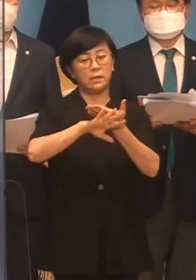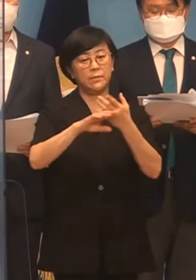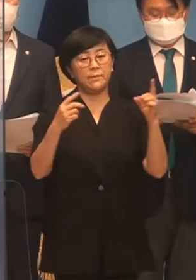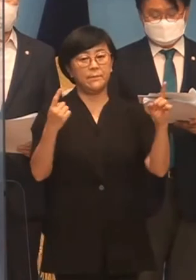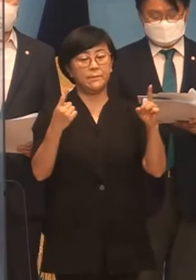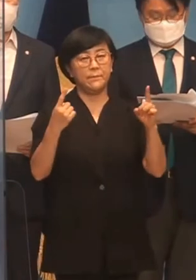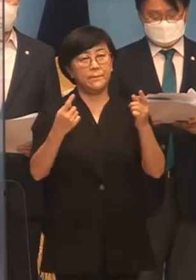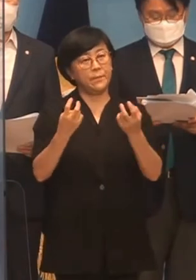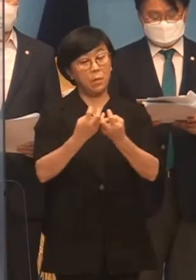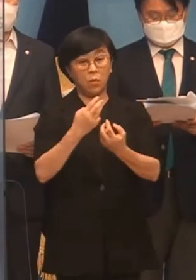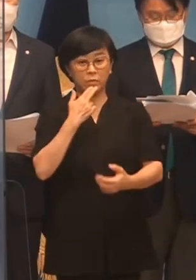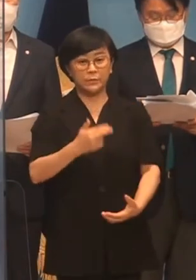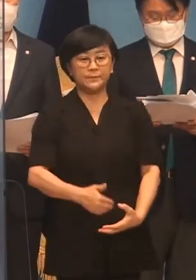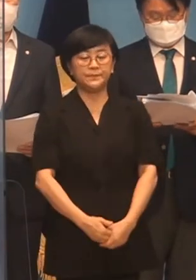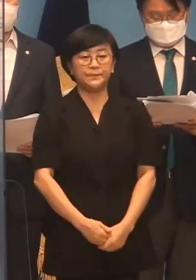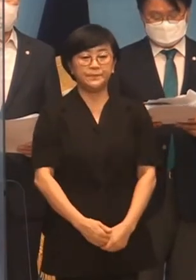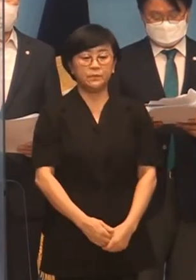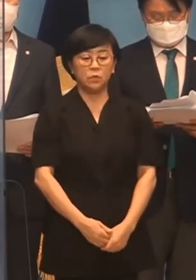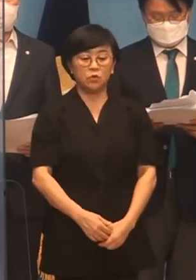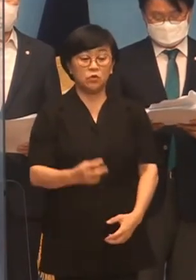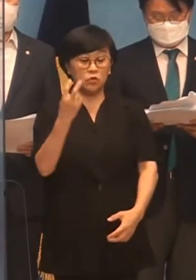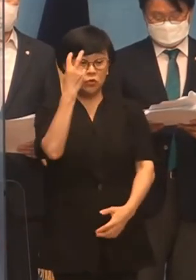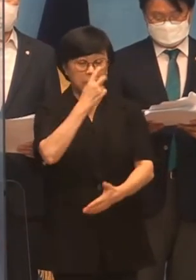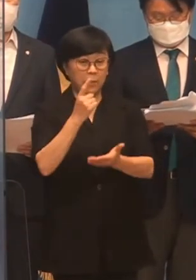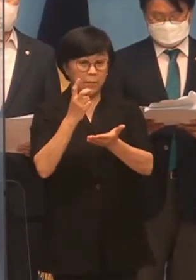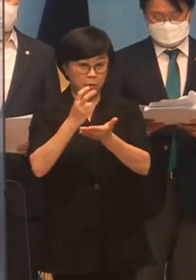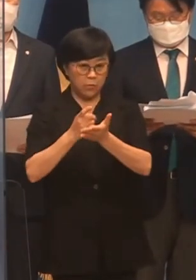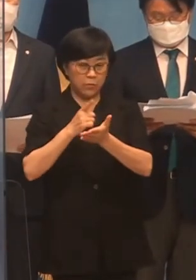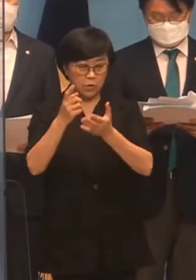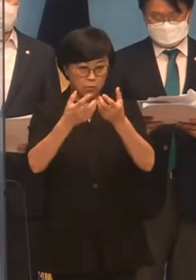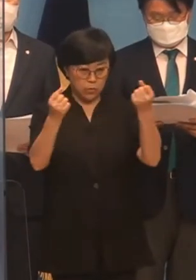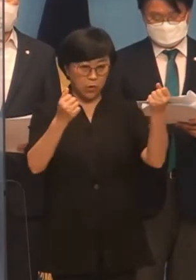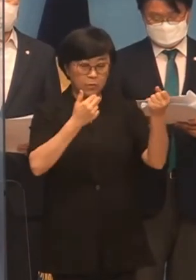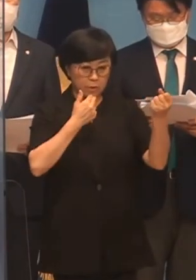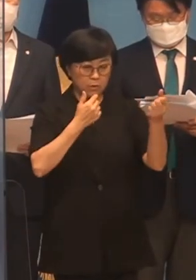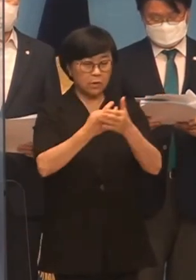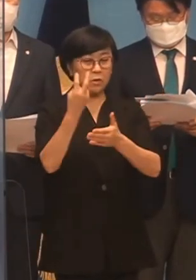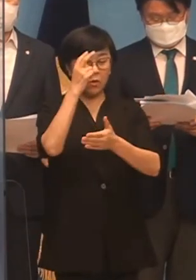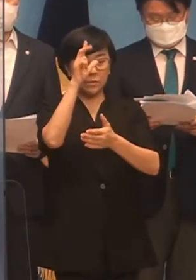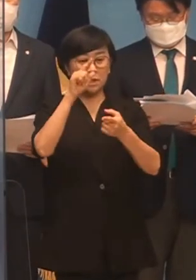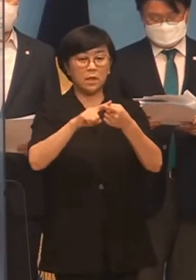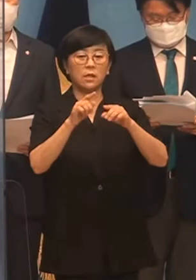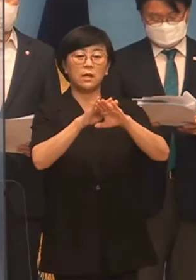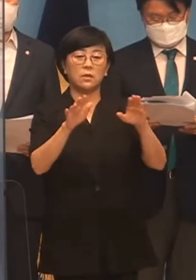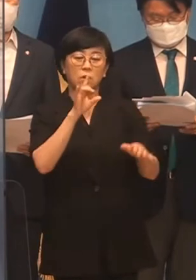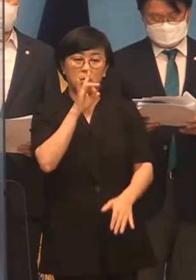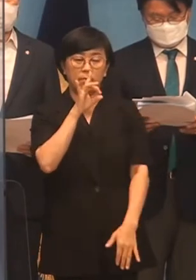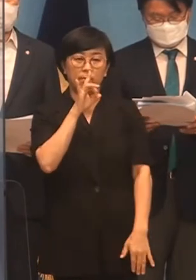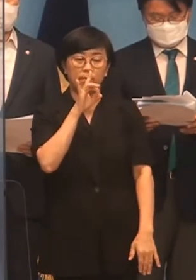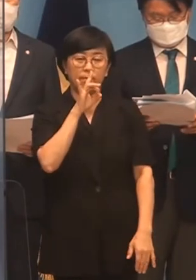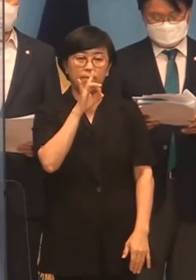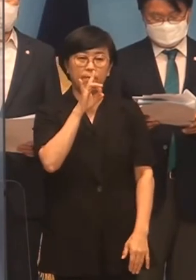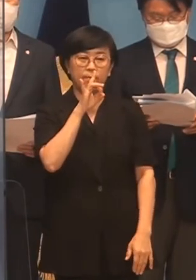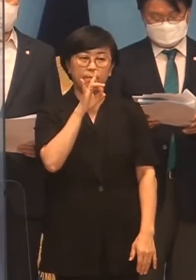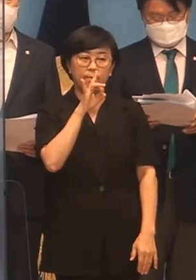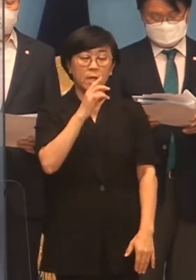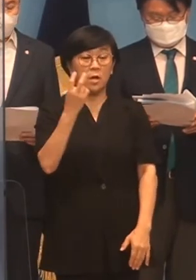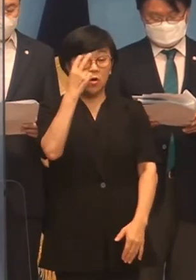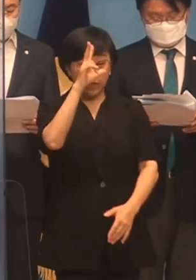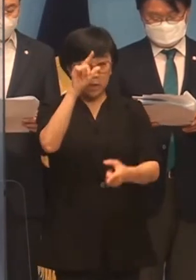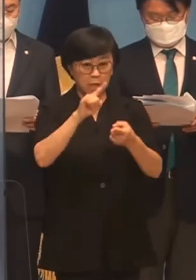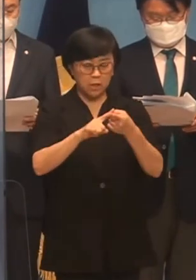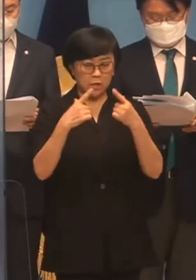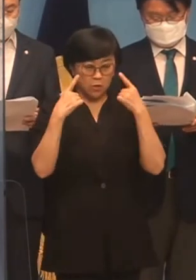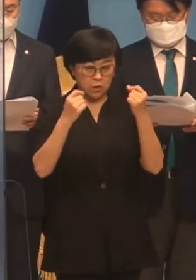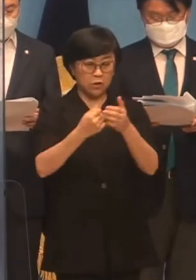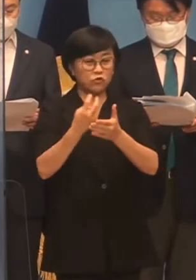방법이 없습니다. 수사기소 분리가 이루어지지 않는다면 검찰의 문제는 해결되지 않을 것입니다. 검찰은